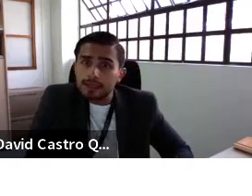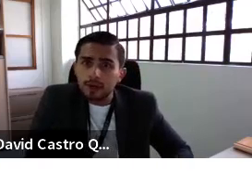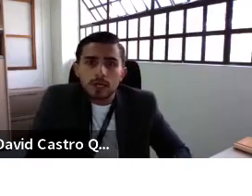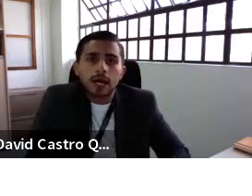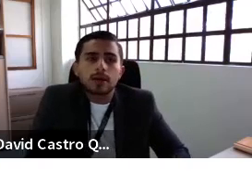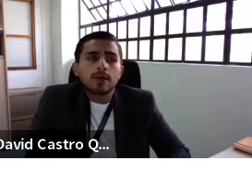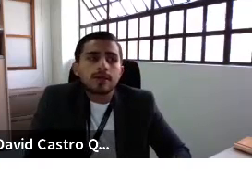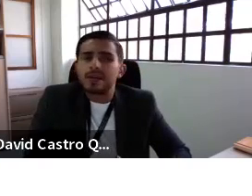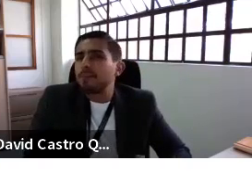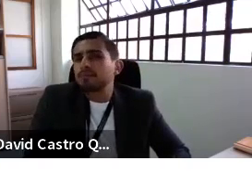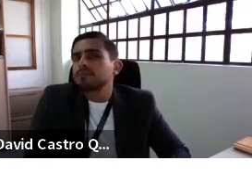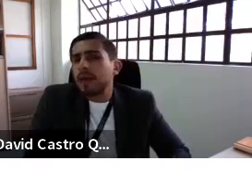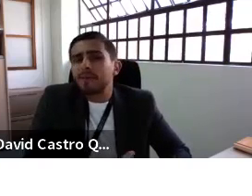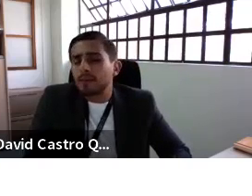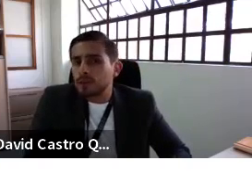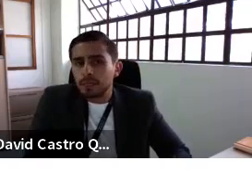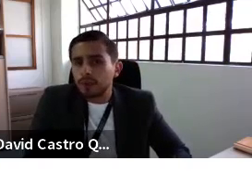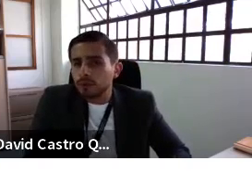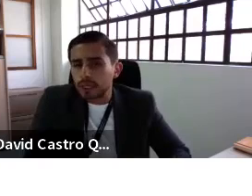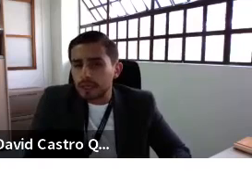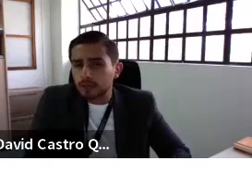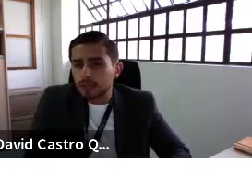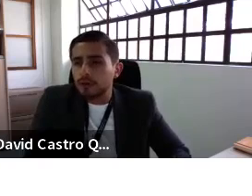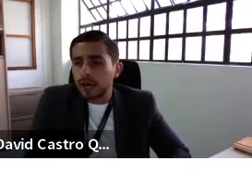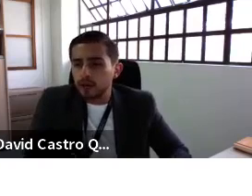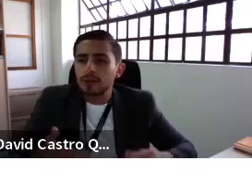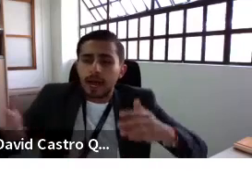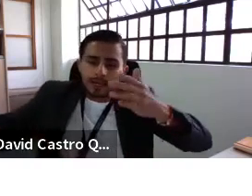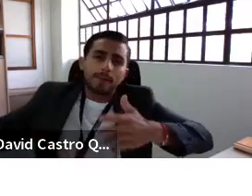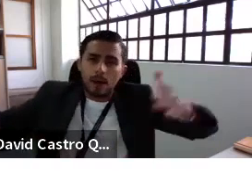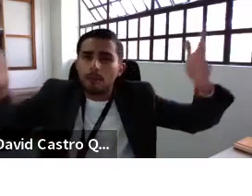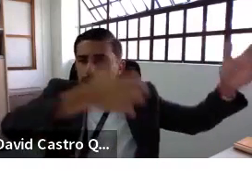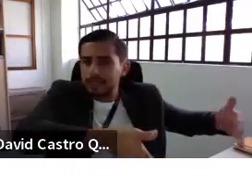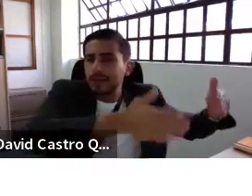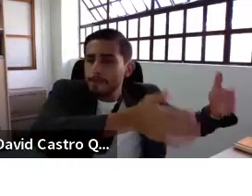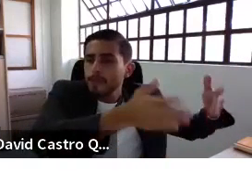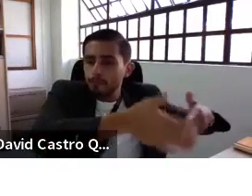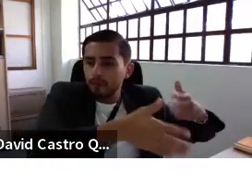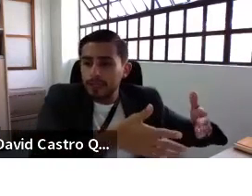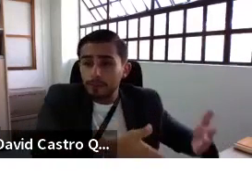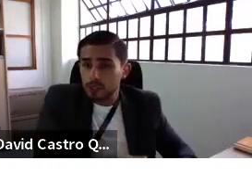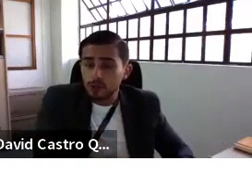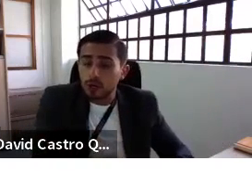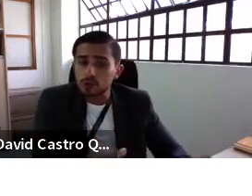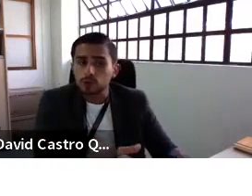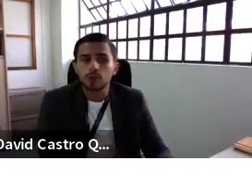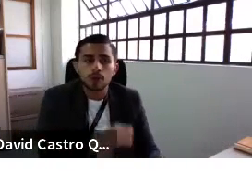desarrollar siempre empezamos a hacer preguntas cierto y bacanos ya han pasado por este por este proceso de construcción